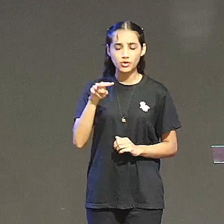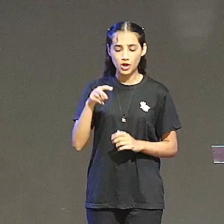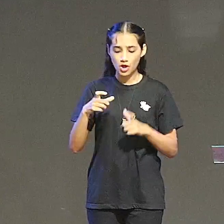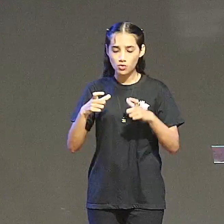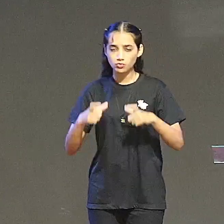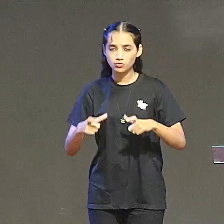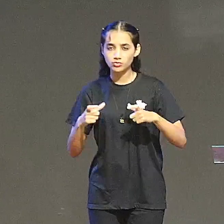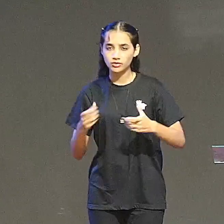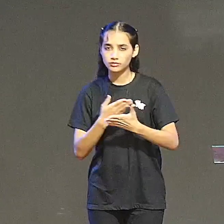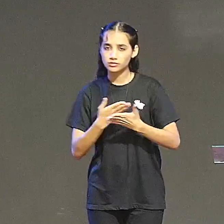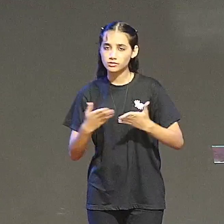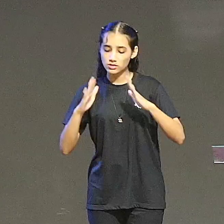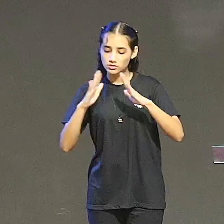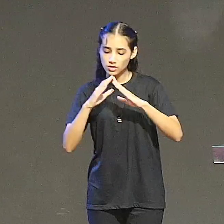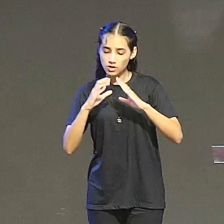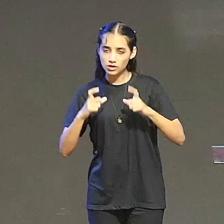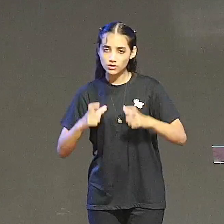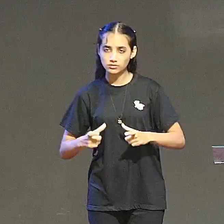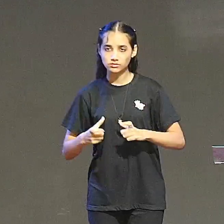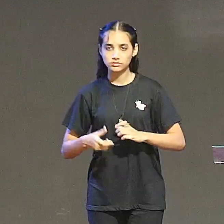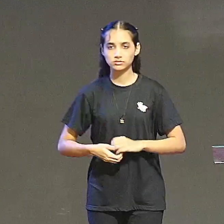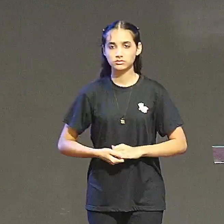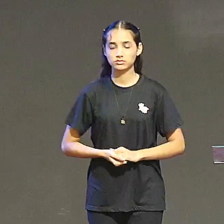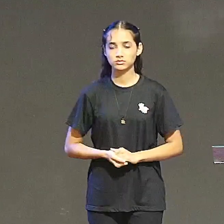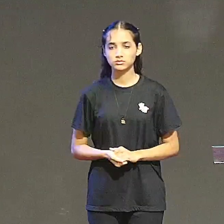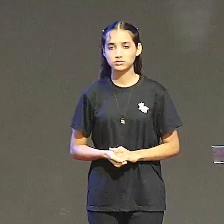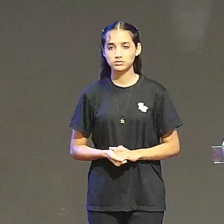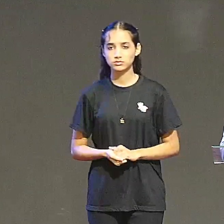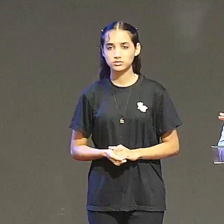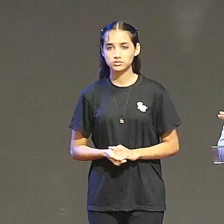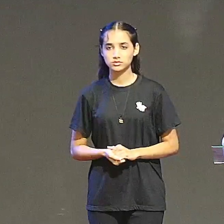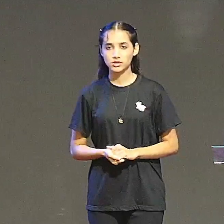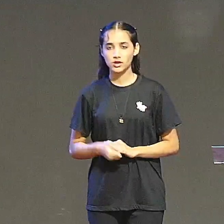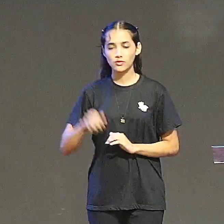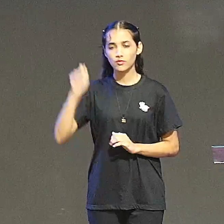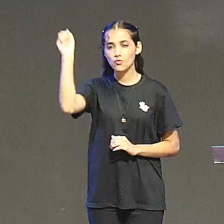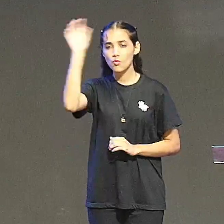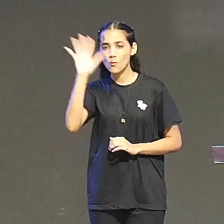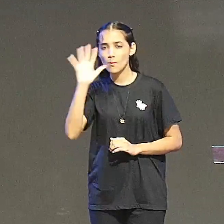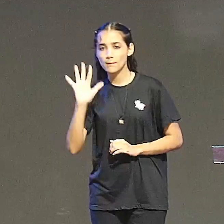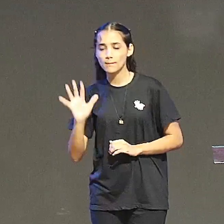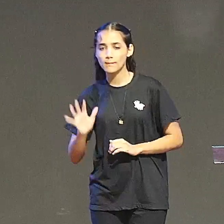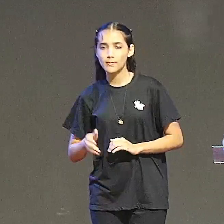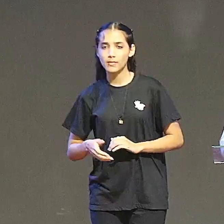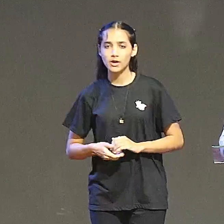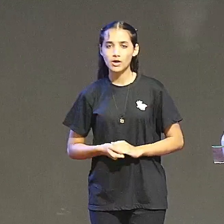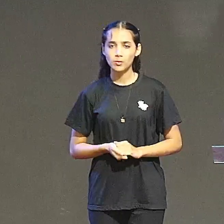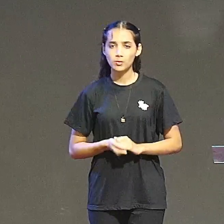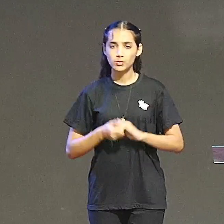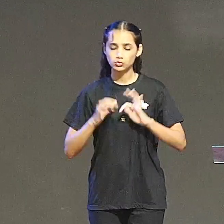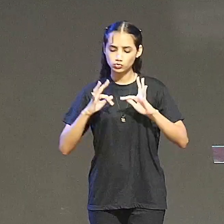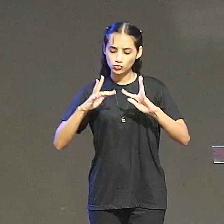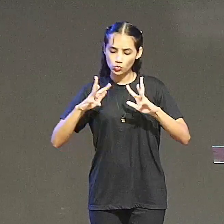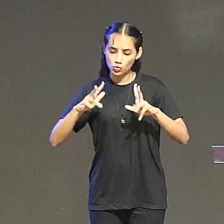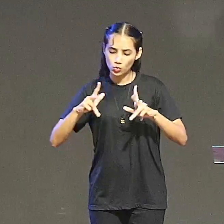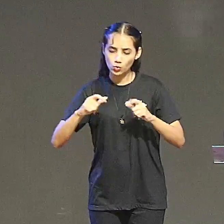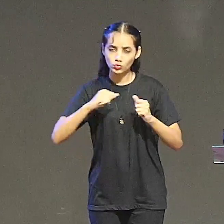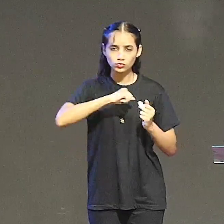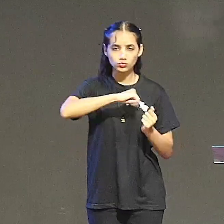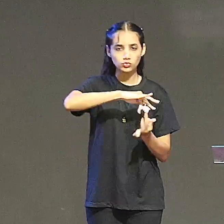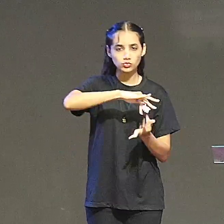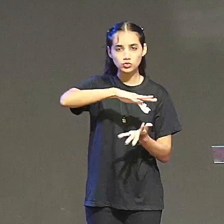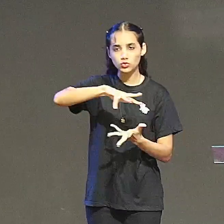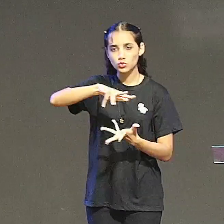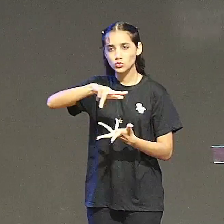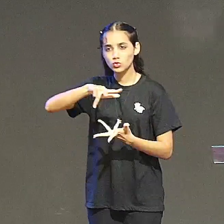não é e de repente ver um mapa mund um mapa do mundo e tentar achar ali o Brasil e tentar achar a